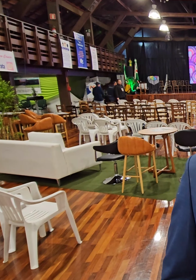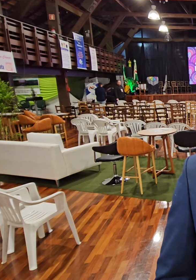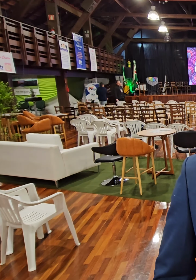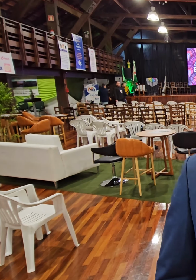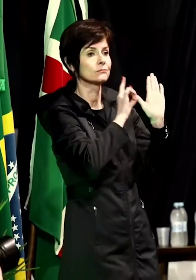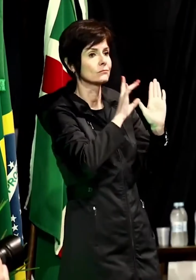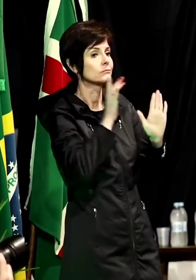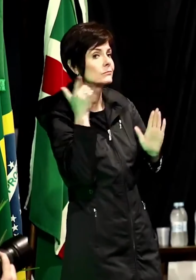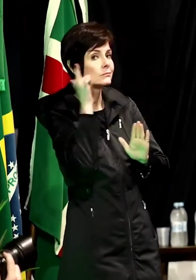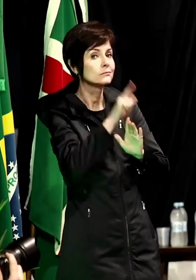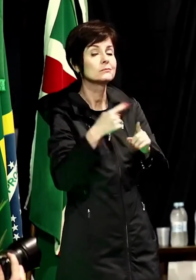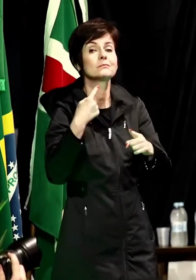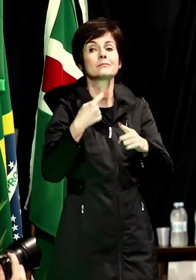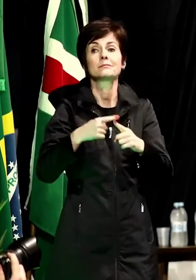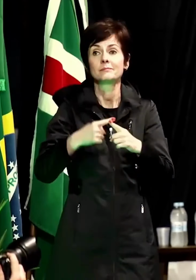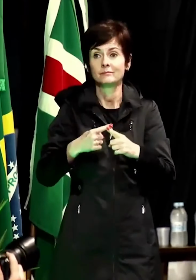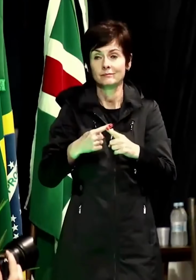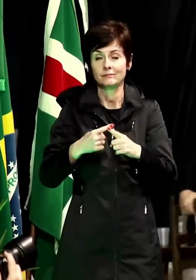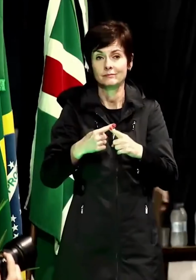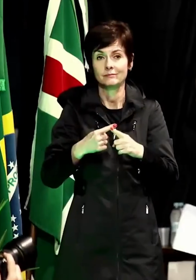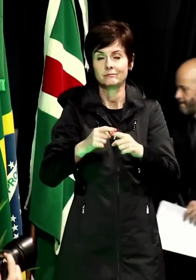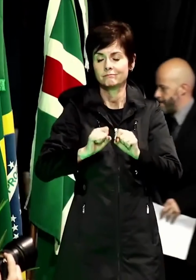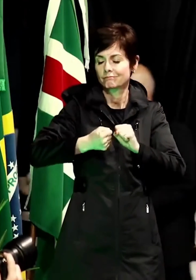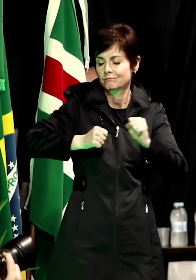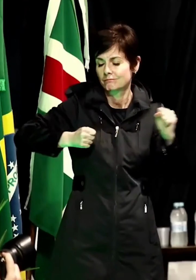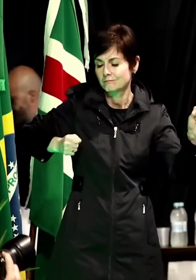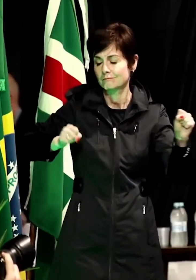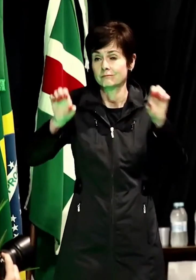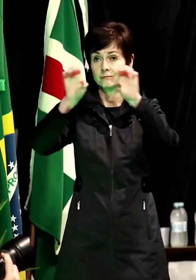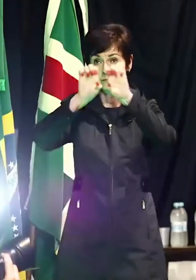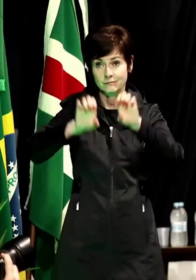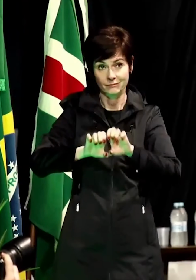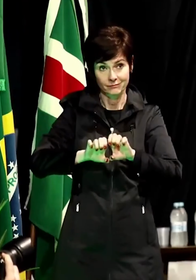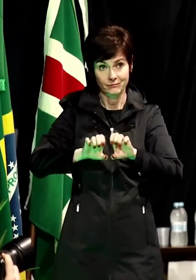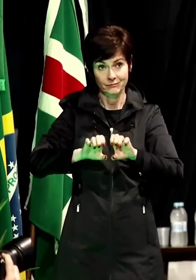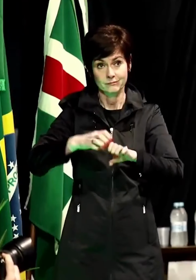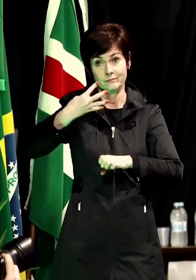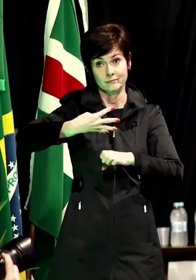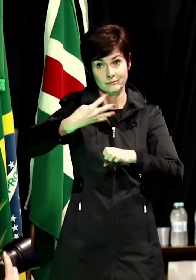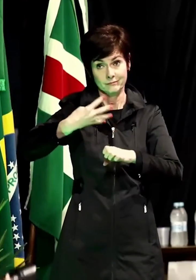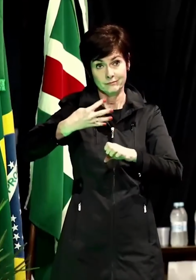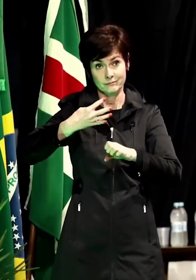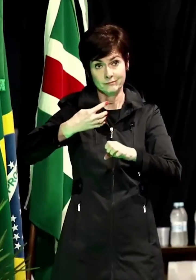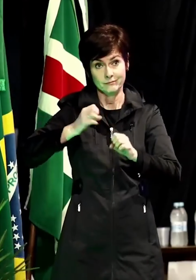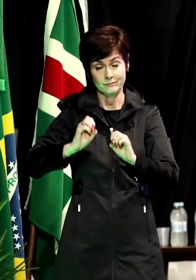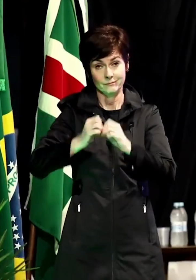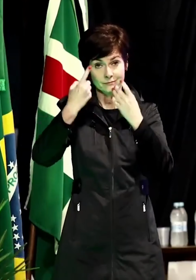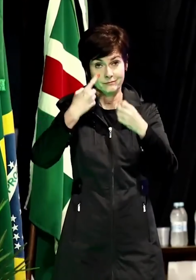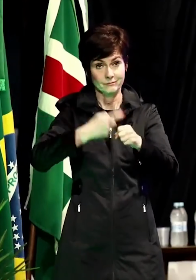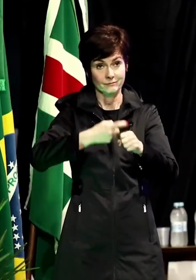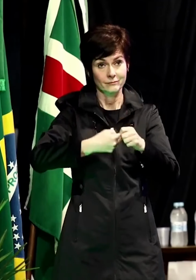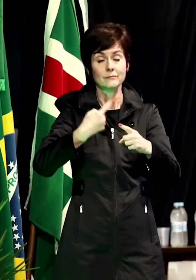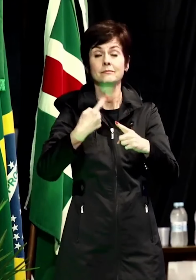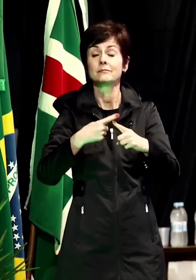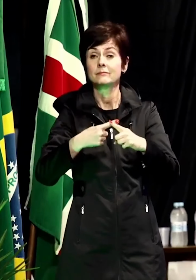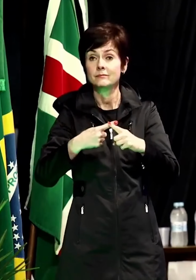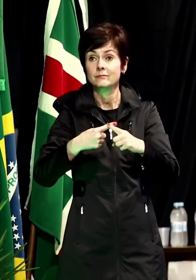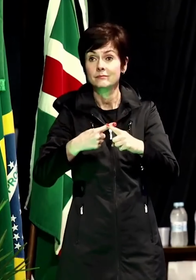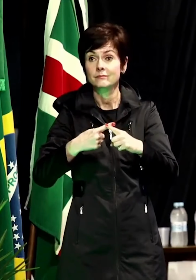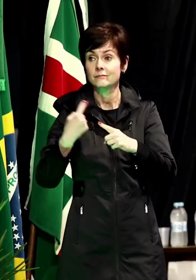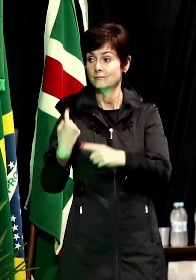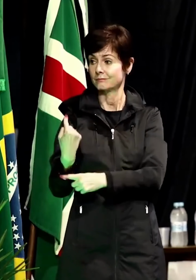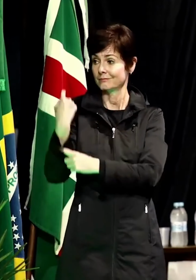não chove mais. E aí a feira com certeza vai ser um sucesso aí. Até domingo aí são mais 4 dias que o pessoal pode vir aproveitar. Presidente,